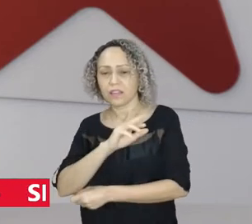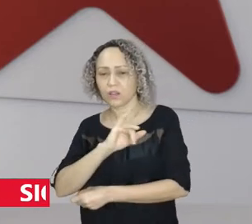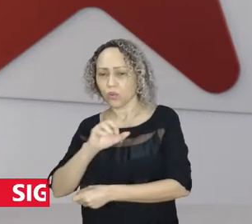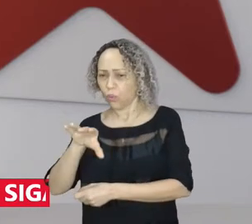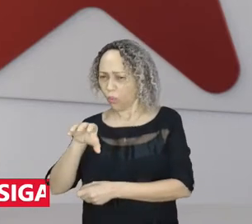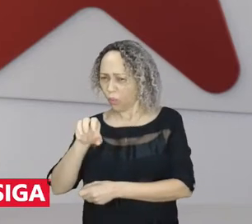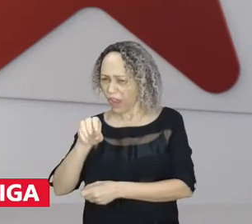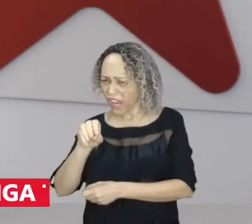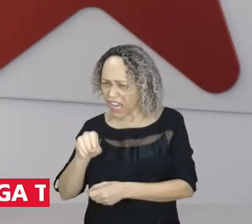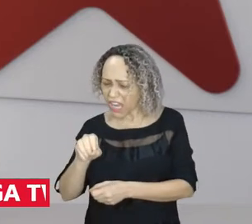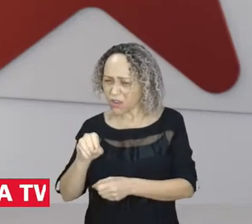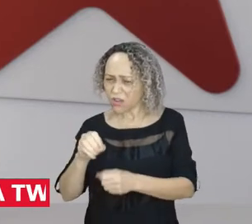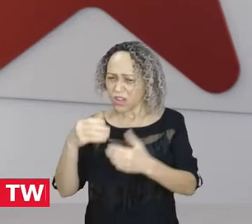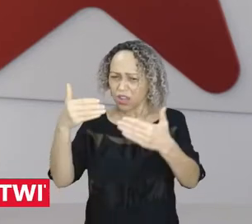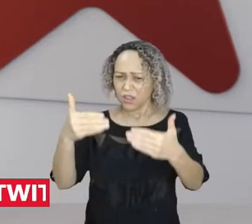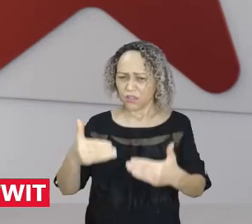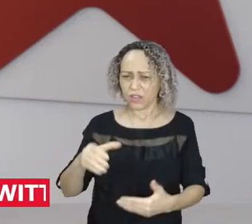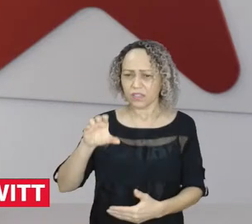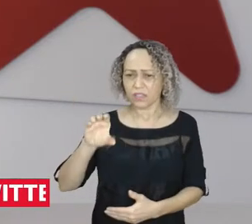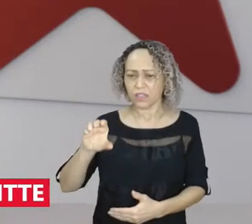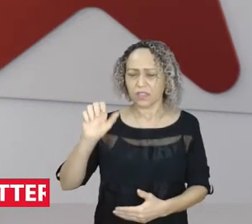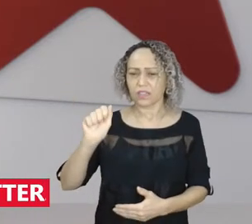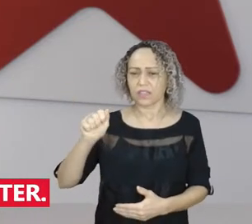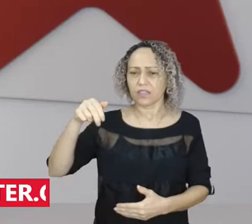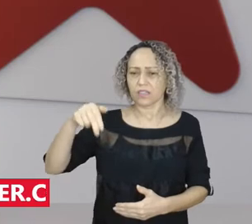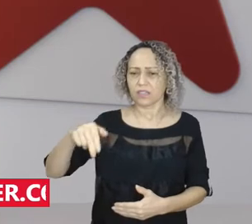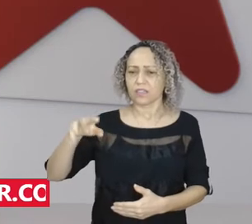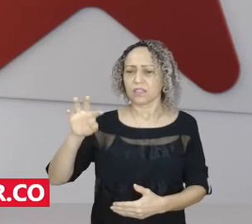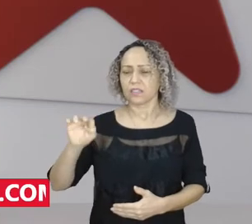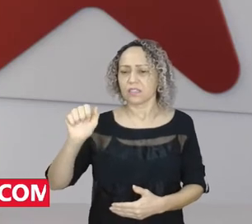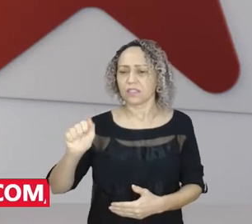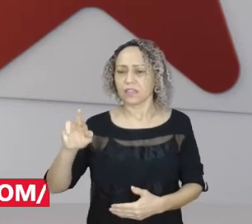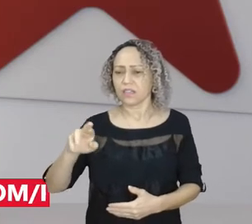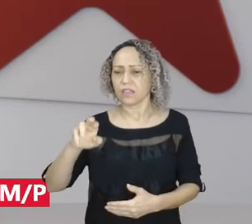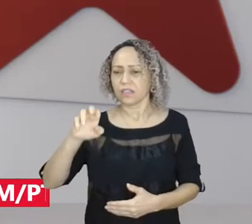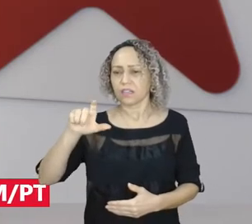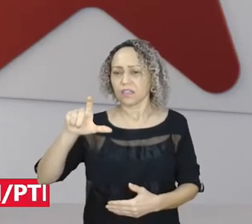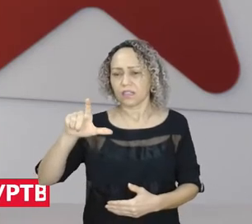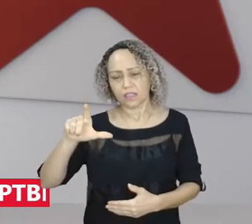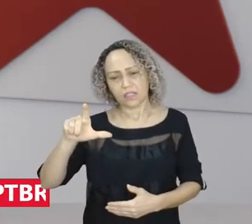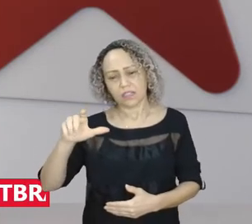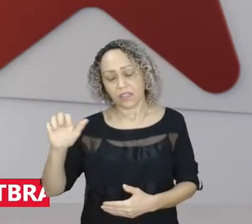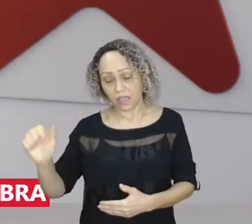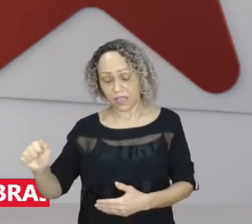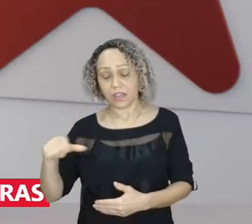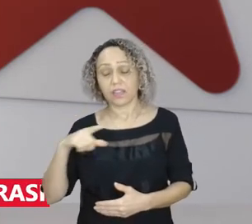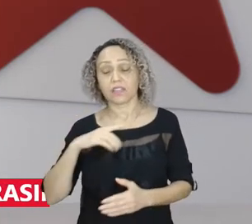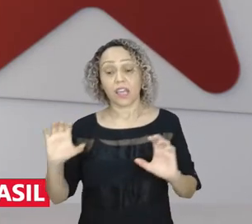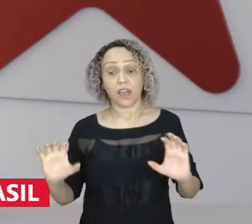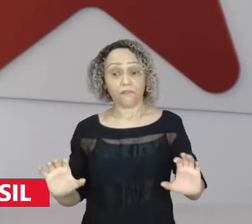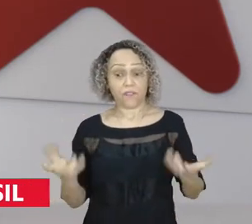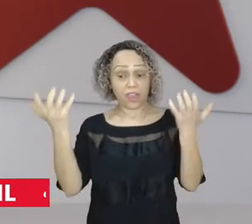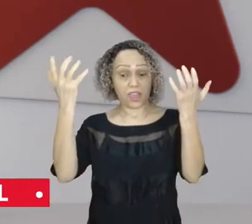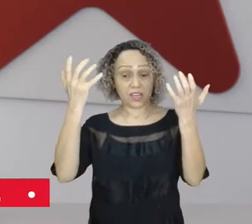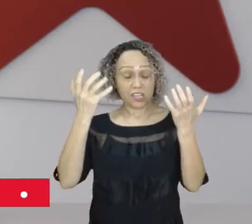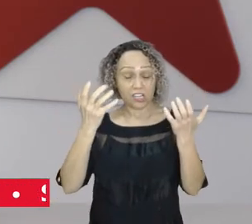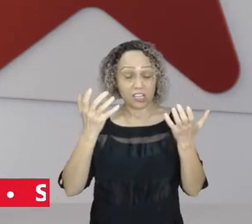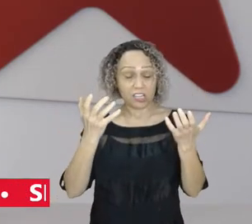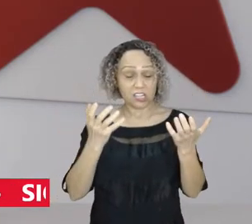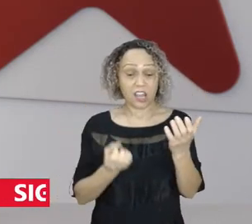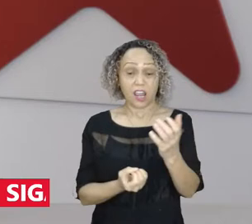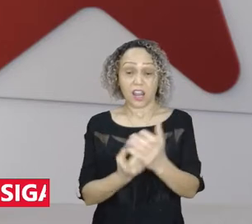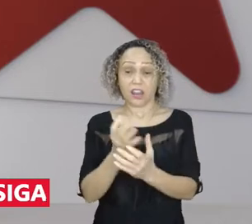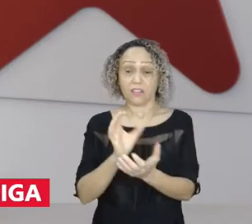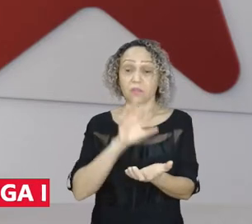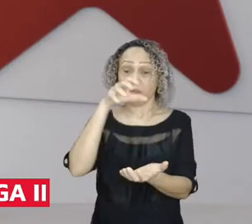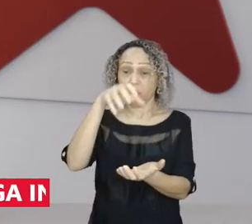em frente à Cantareira, a partir das 16 horas, tem a festa Lulina dos Comitês Populares de Luta de Niterói. Então, ela